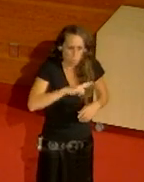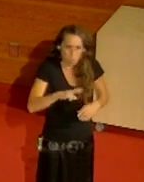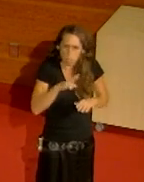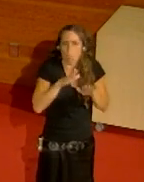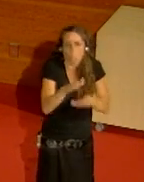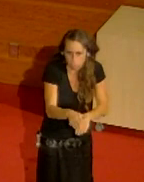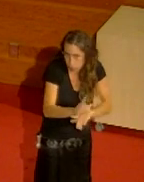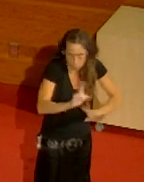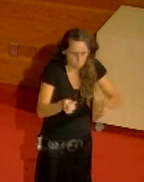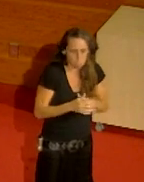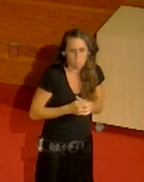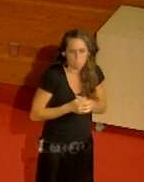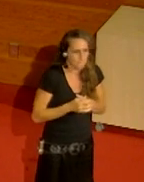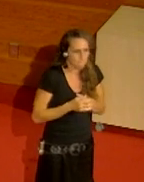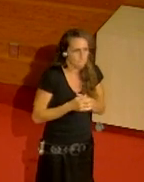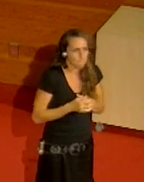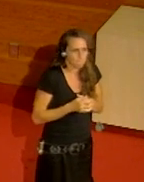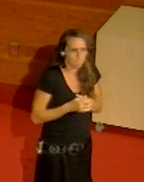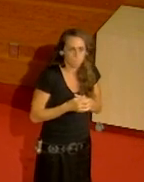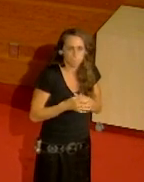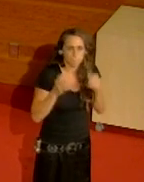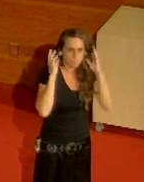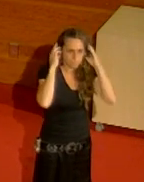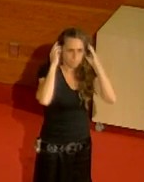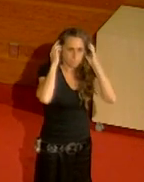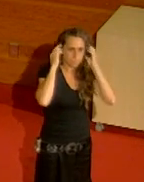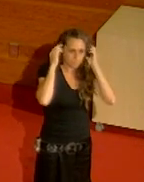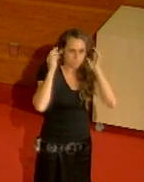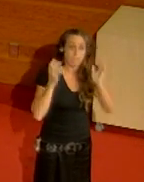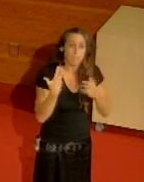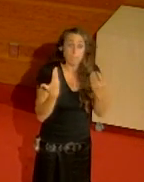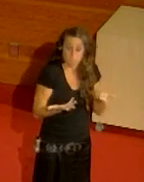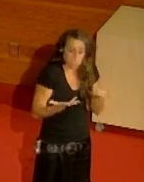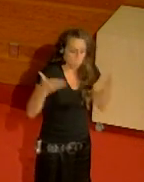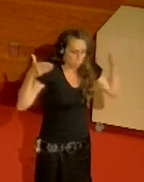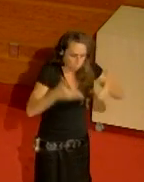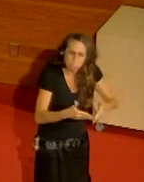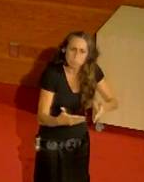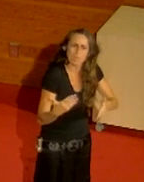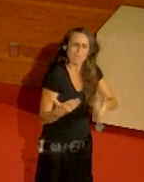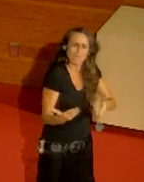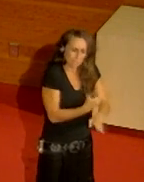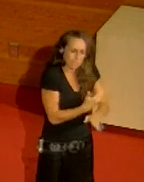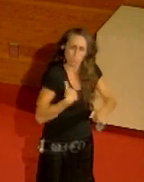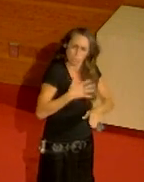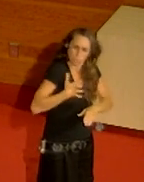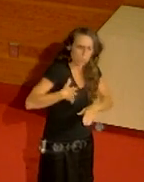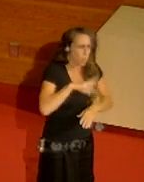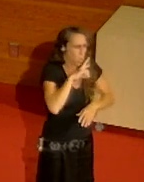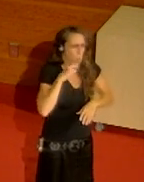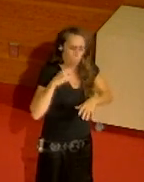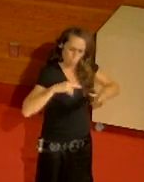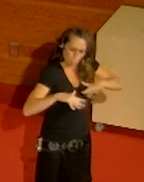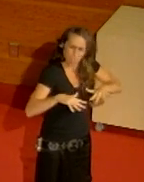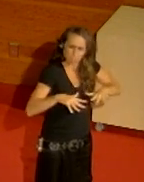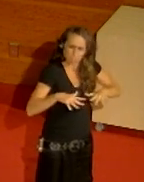antes de entrar en materia me gustaría explicarles un poco como el judaísmo afecta a la vida diaria no